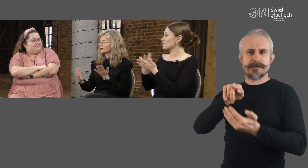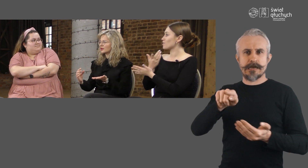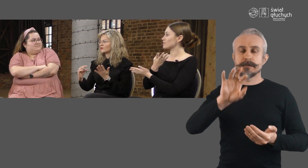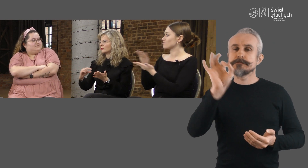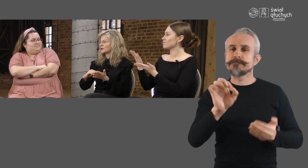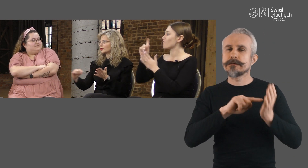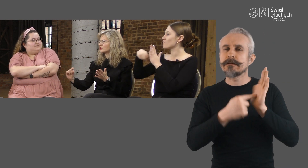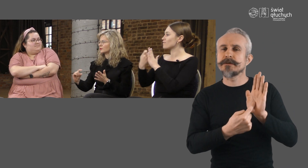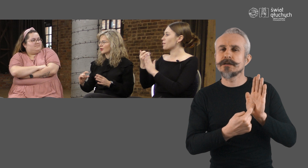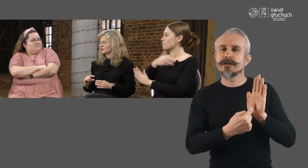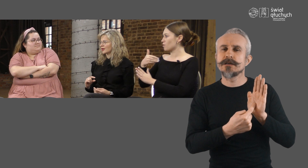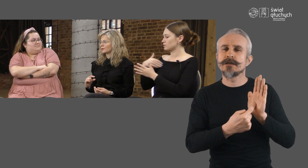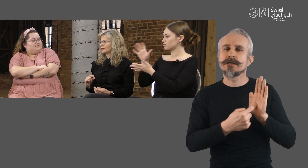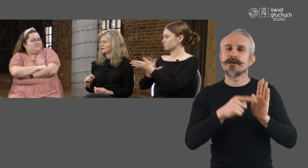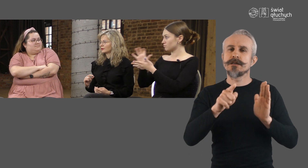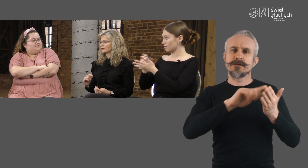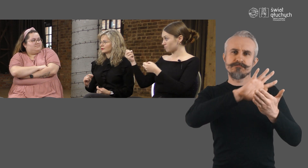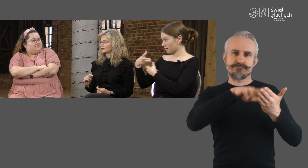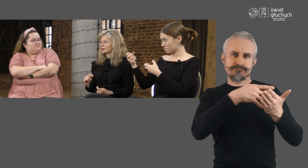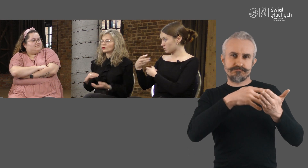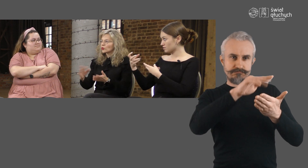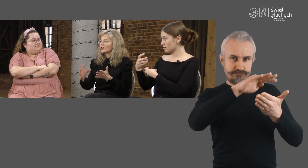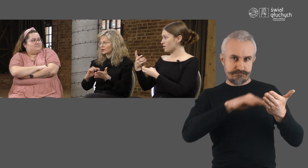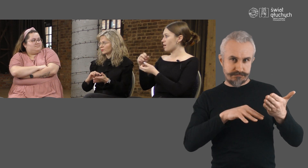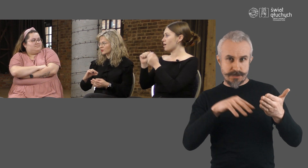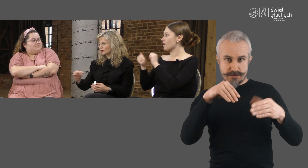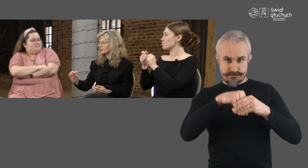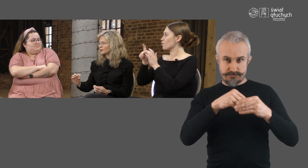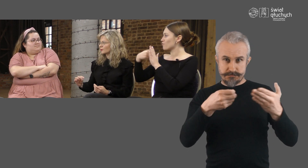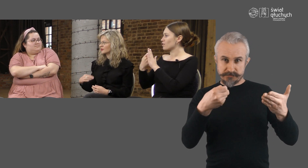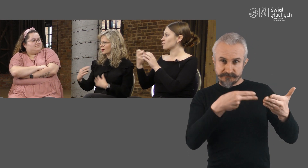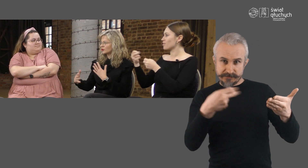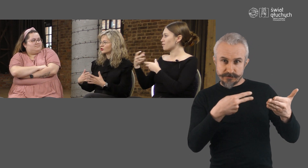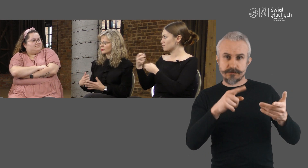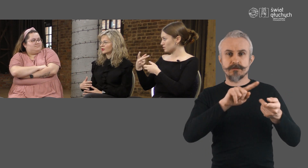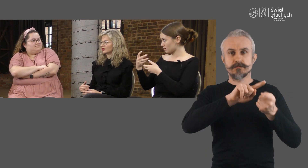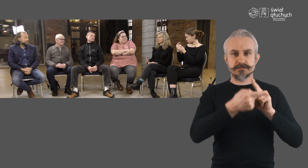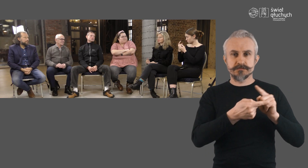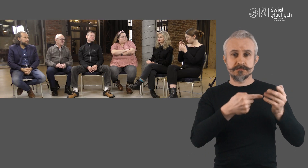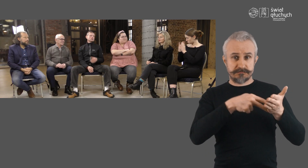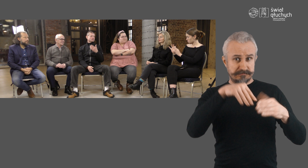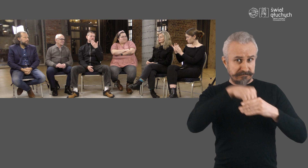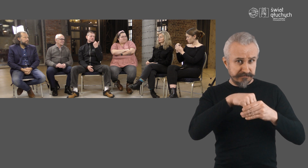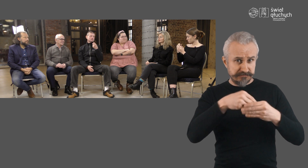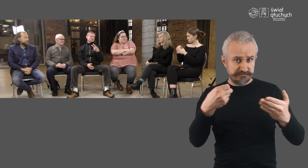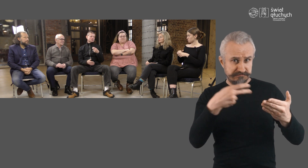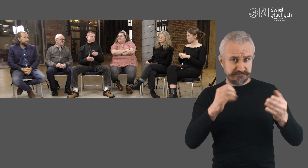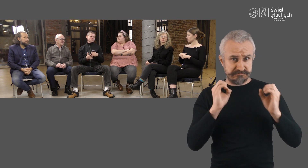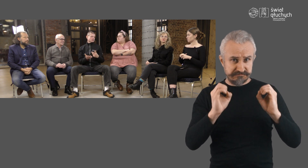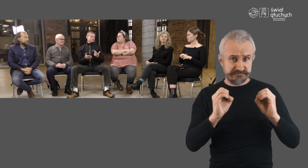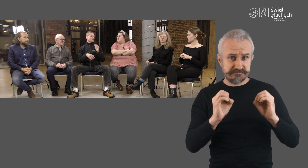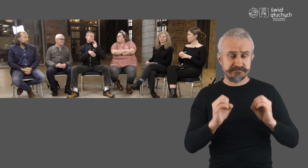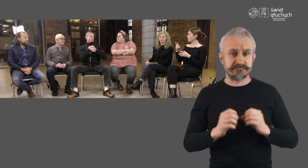oglądacie polskie filmy z polskimi napisami? Albo w ogóle filmy z polskimi napisami, czy sobie radzicie?